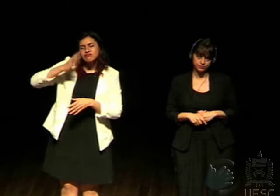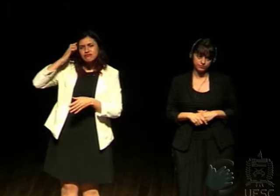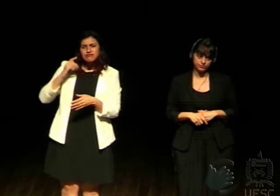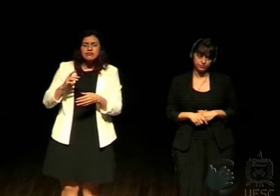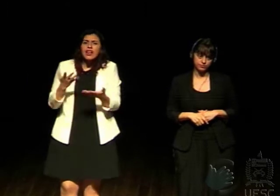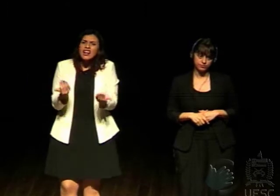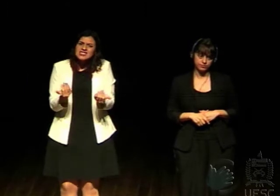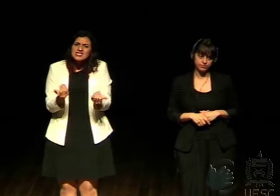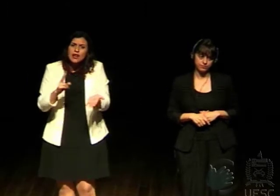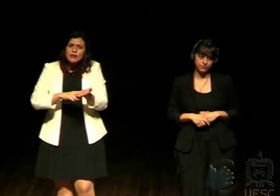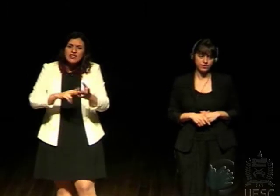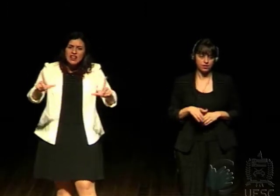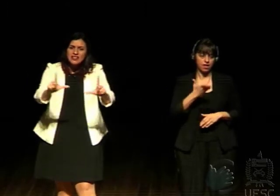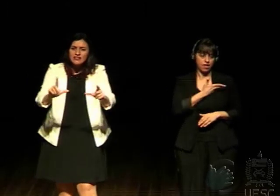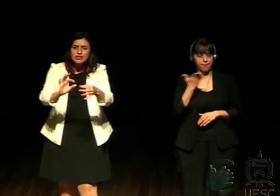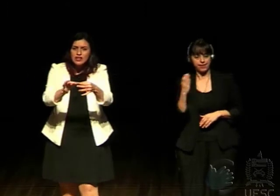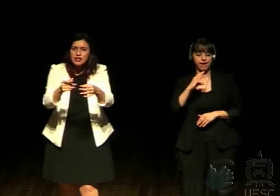Lo que decía Camila anteriormente,